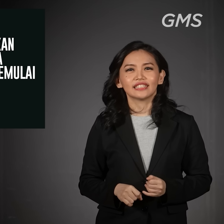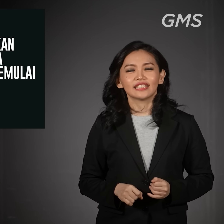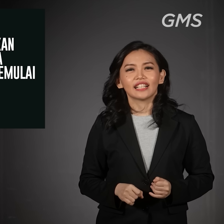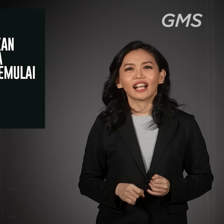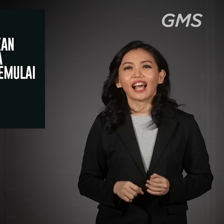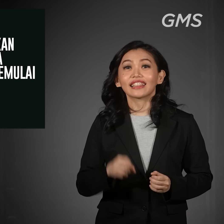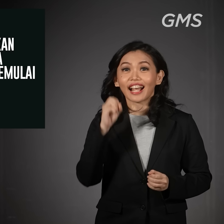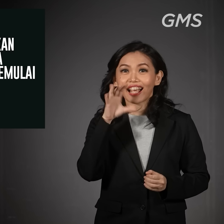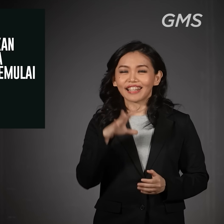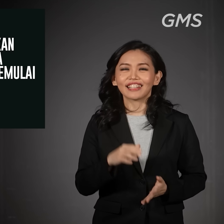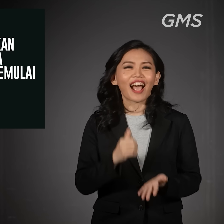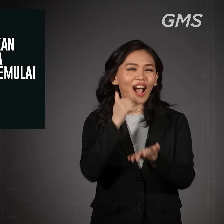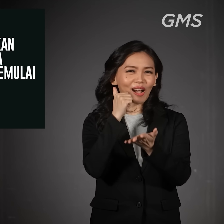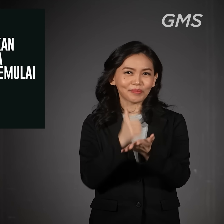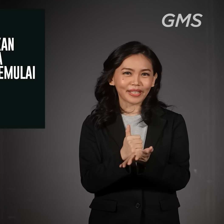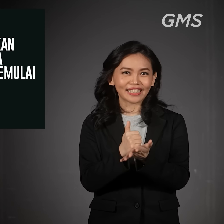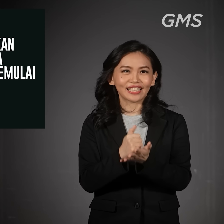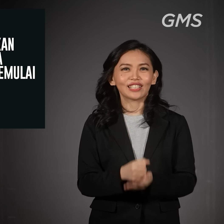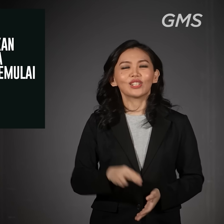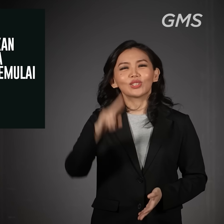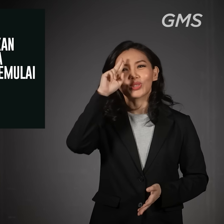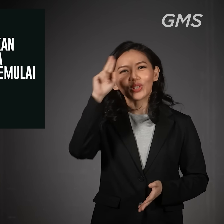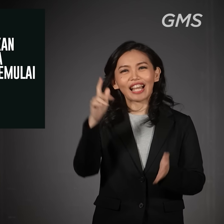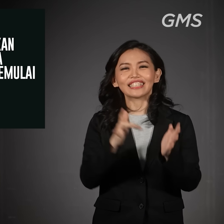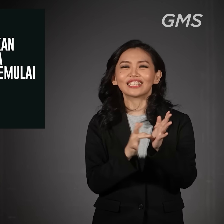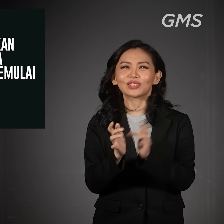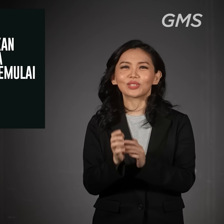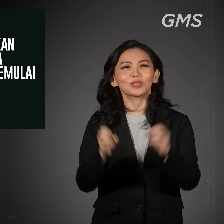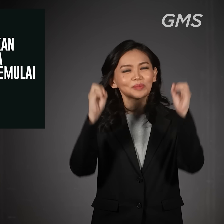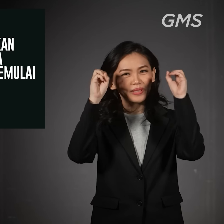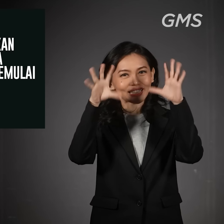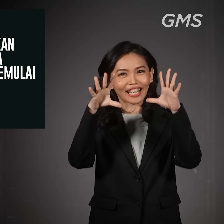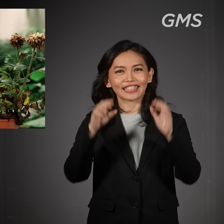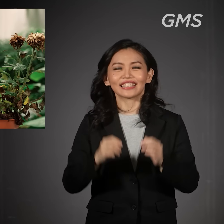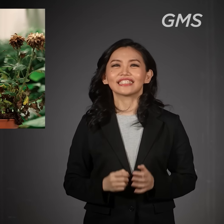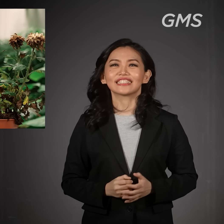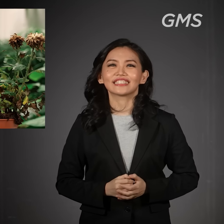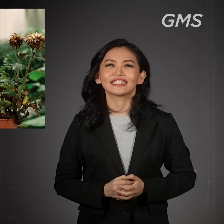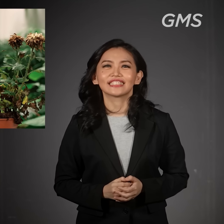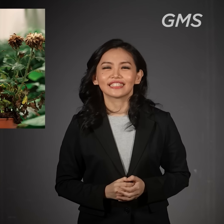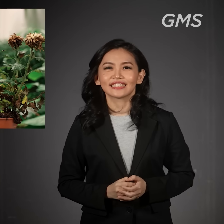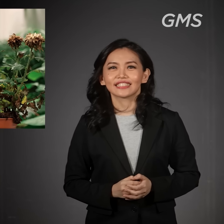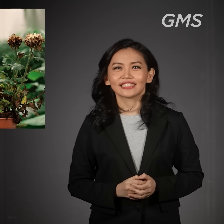siap beribadah katakan, amin. Tuhan Yesus memberkati.